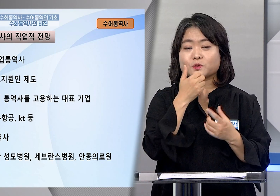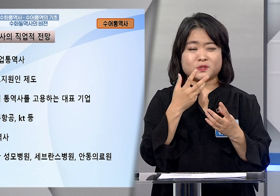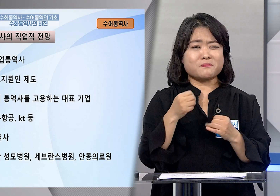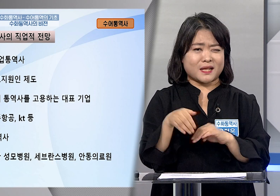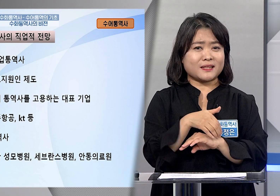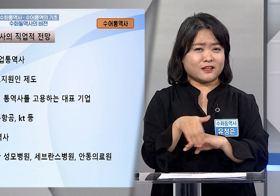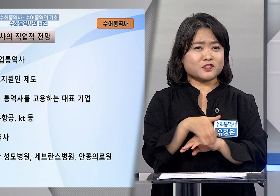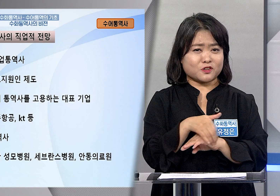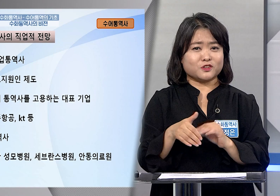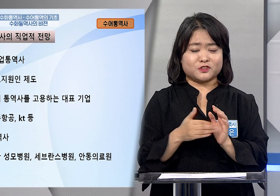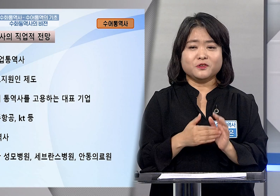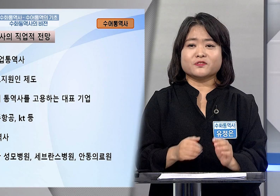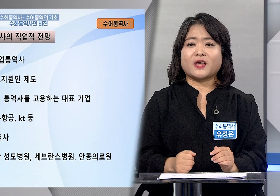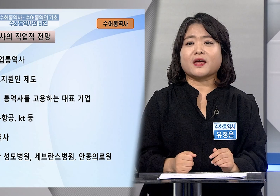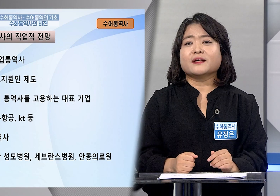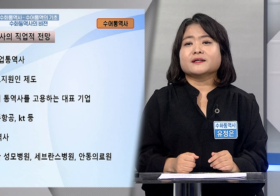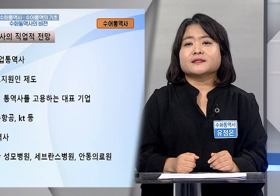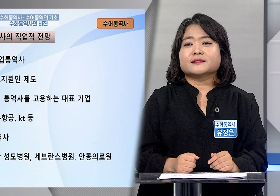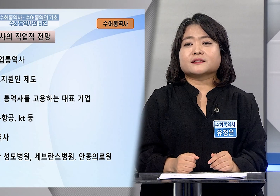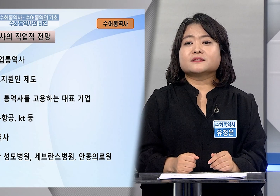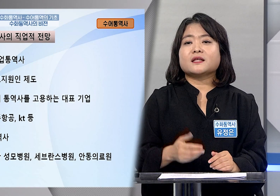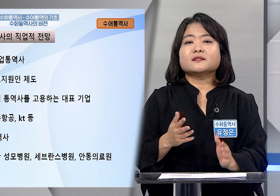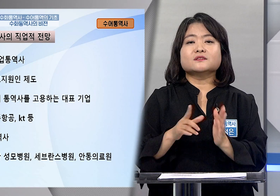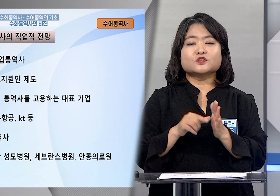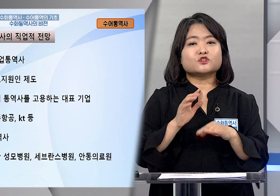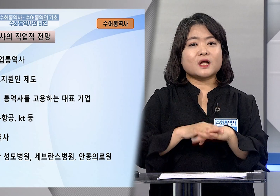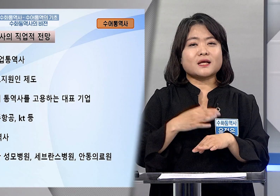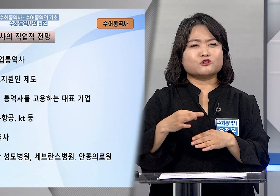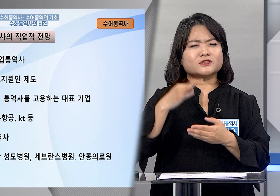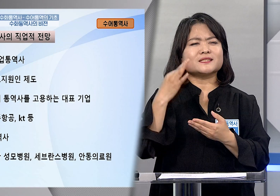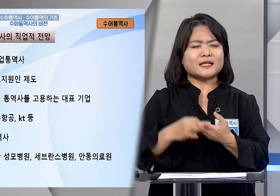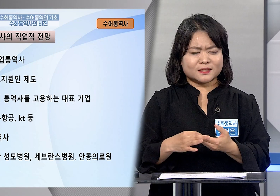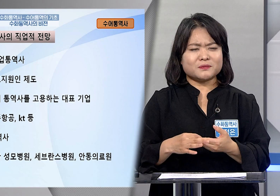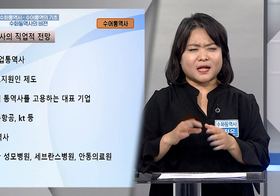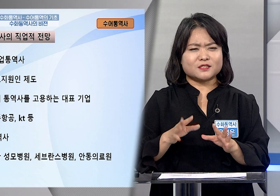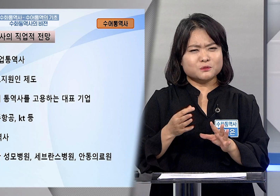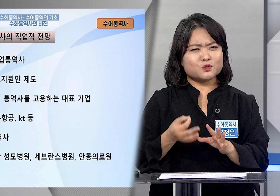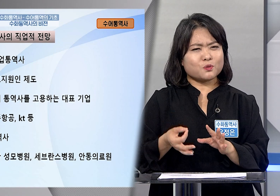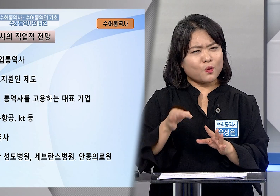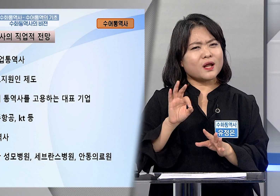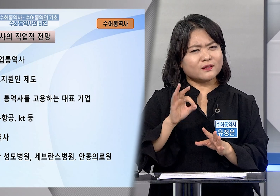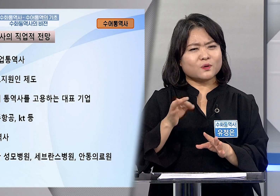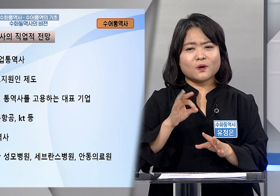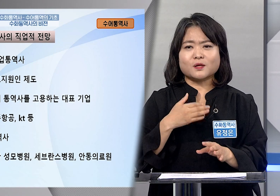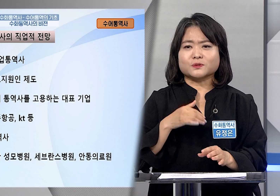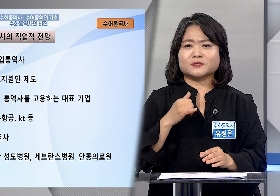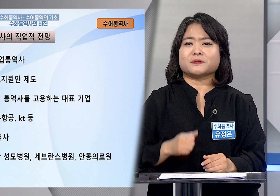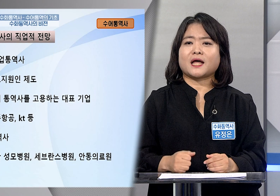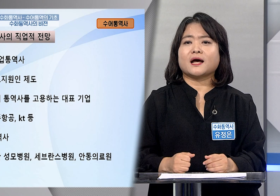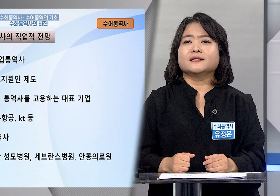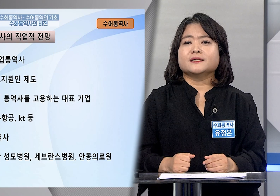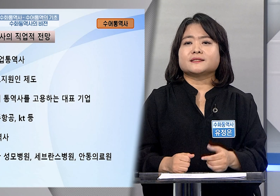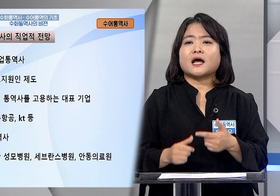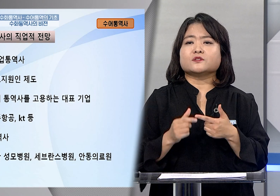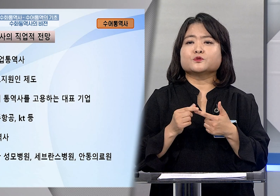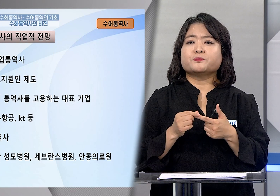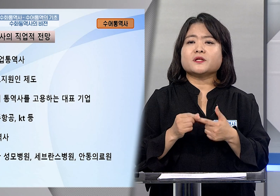참 많이 다녔었거든요. 네. 그때는 수당이 아주 쌌습니다. 지금은 조금 올랐는 걸로 알고 있습니다. 자,